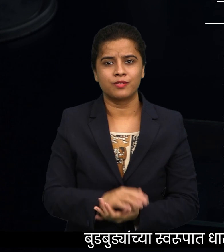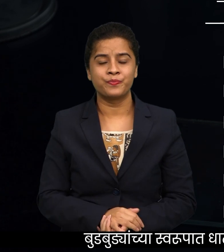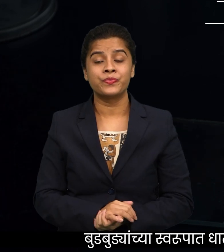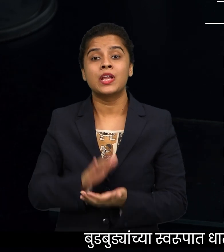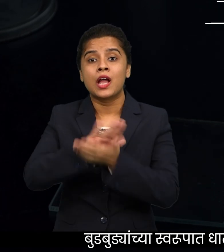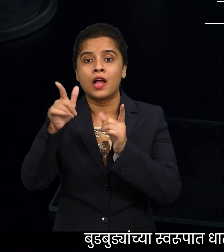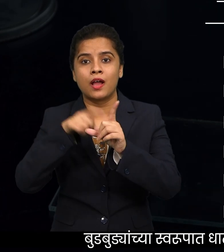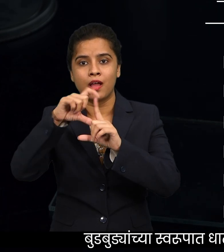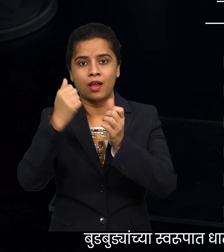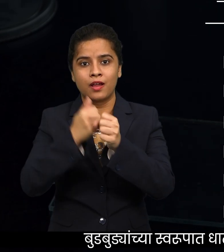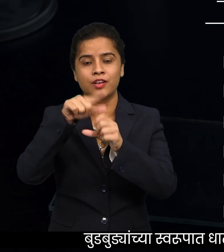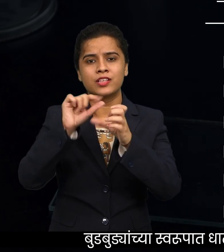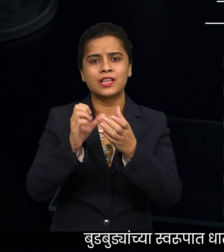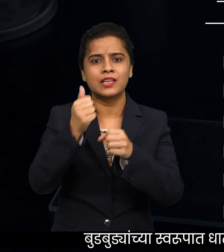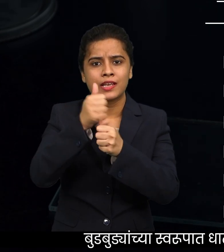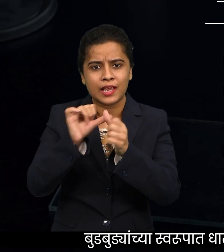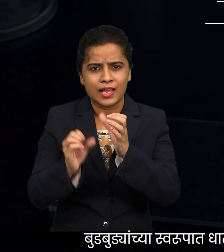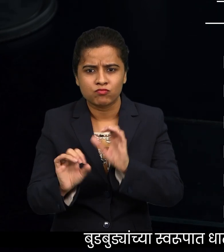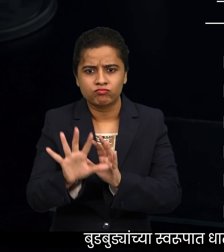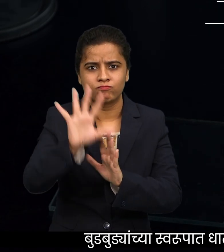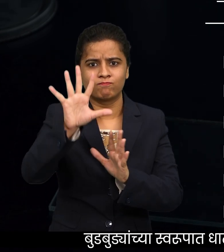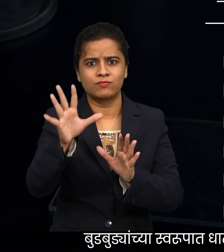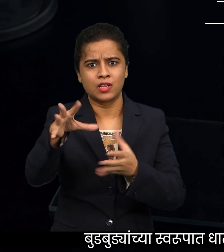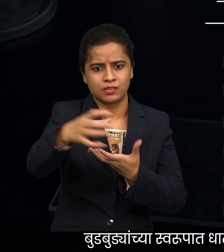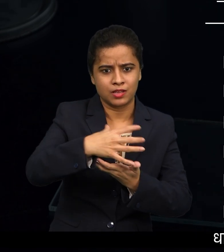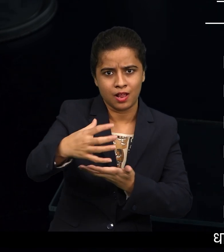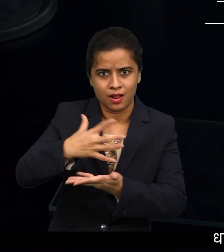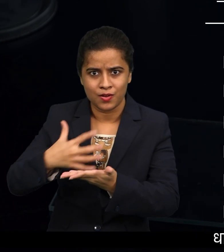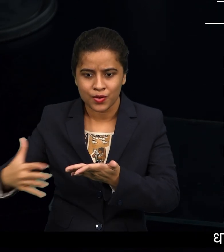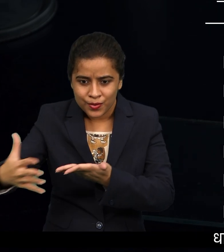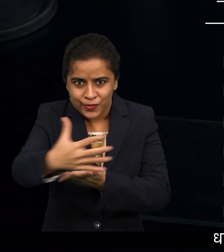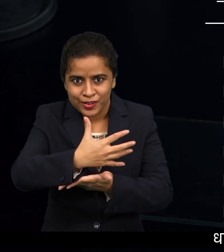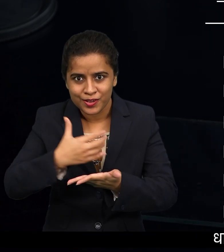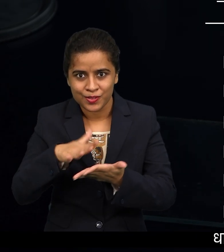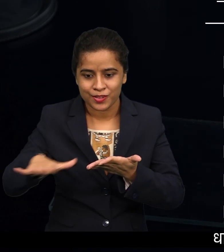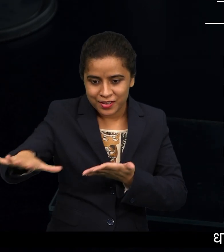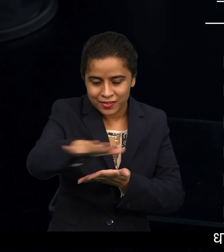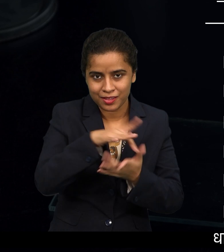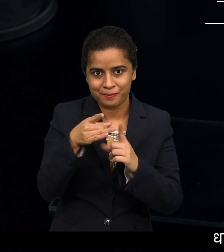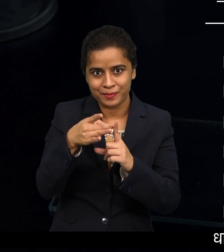बुडबुड्यांच्या स्वरूपात धातूच्या पृष्ठभागावर जमा होतो आणि त्यामुळे धातू पाण्यावर तरंगतो.